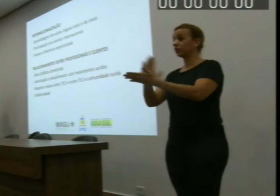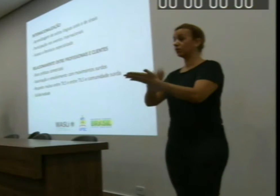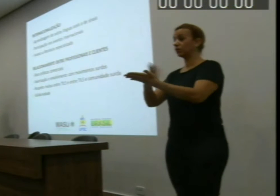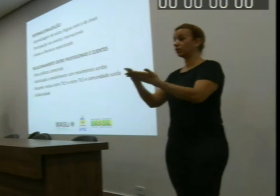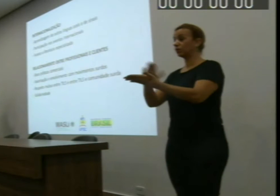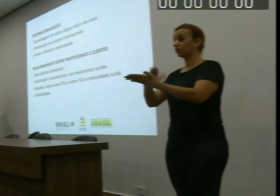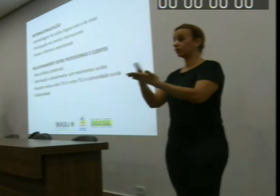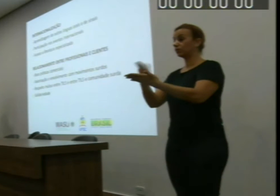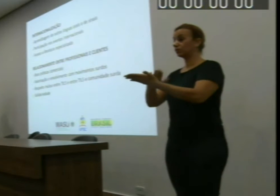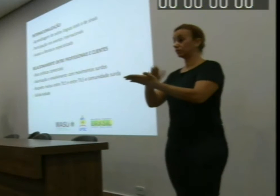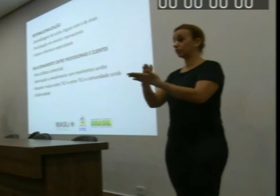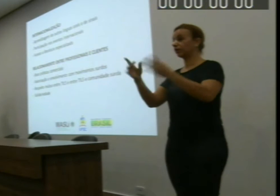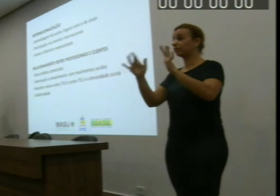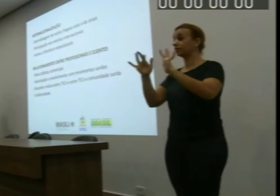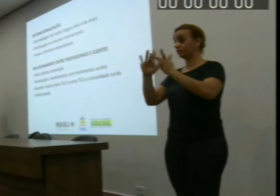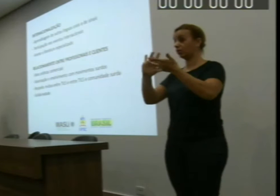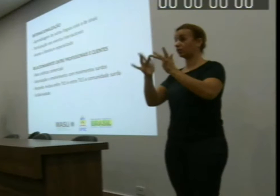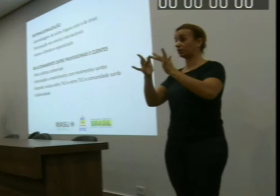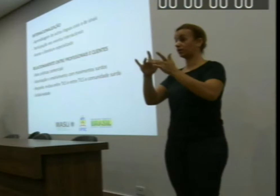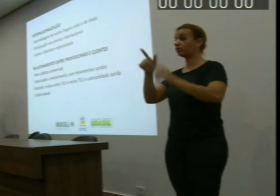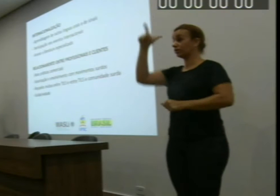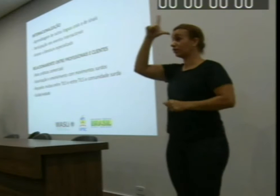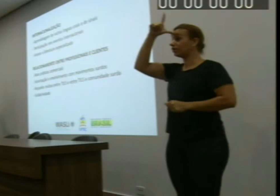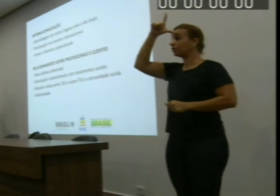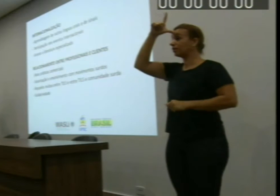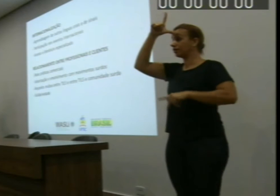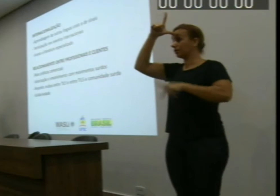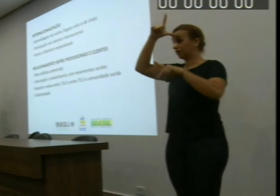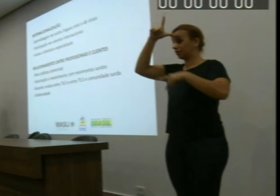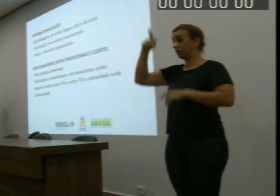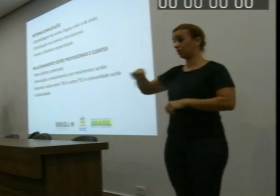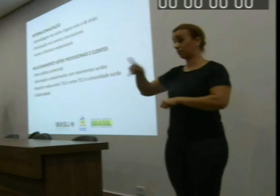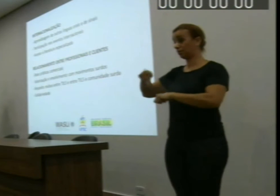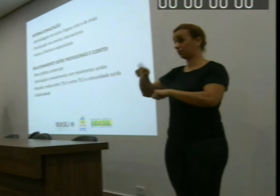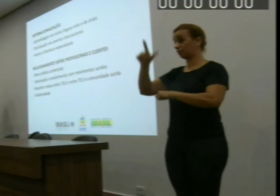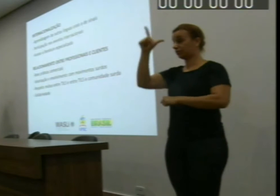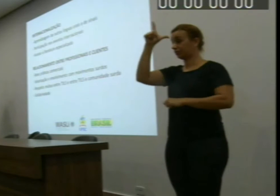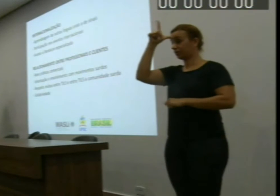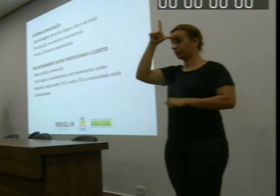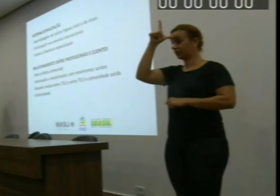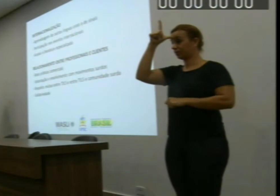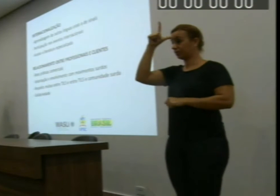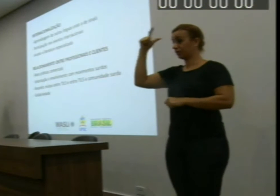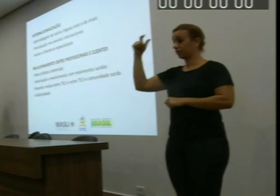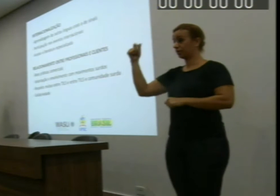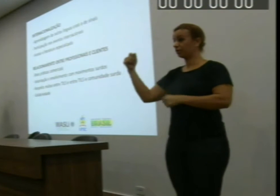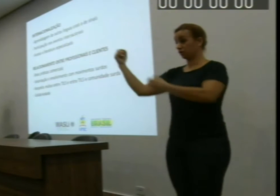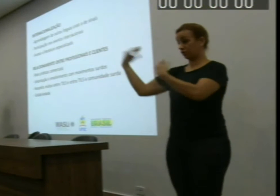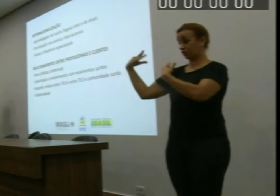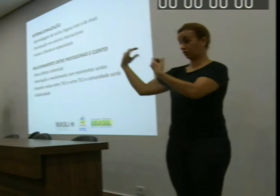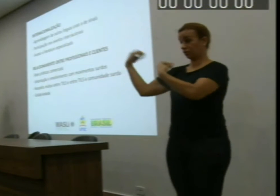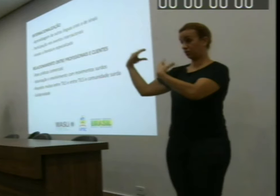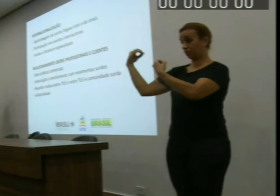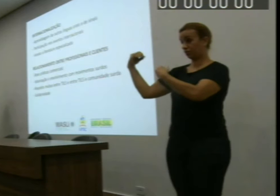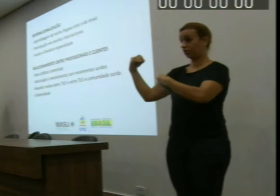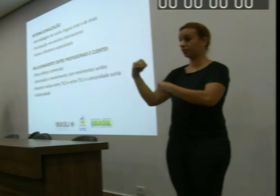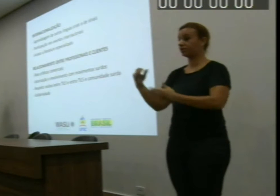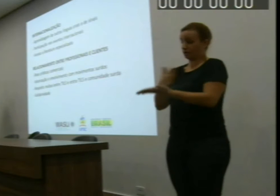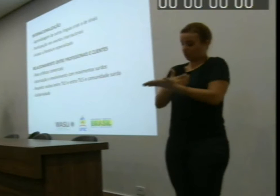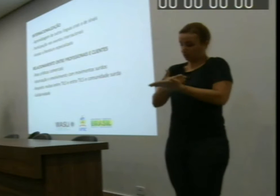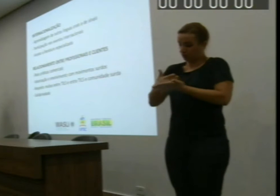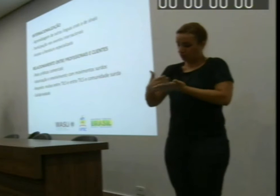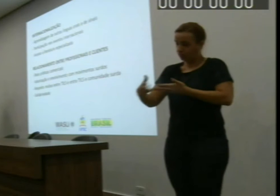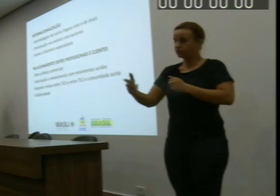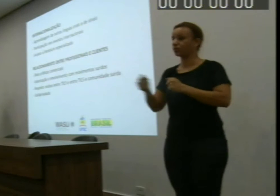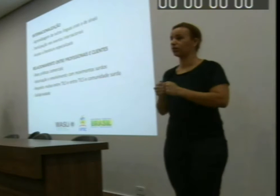duração em cursos de curta duração na Alemanha e aí ela já nos mandou algumas informações para que a gente comece a elaborar o nosso projeto